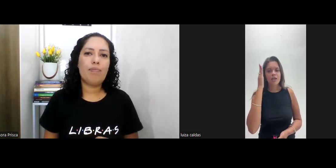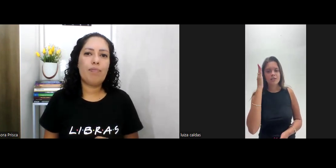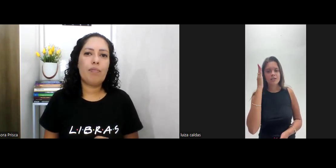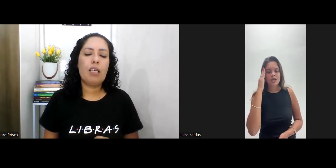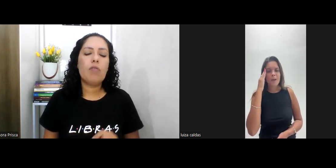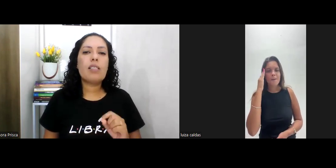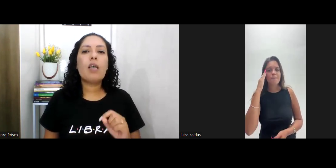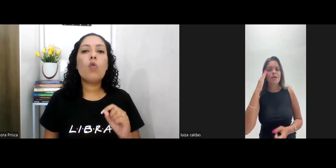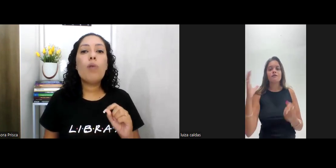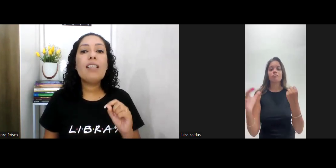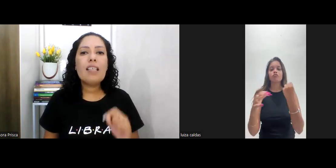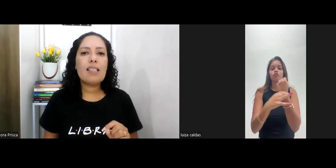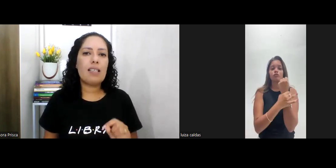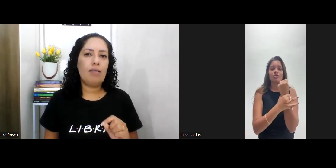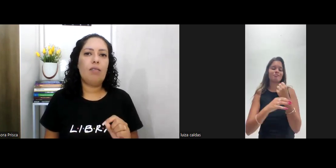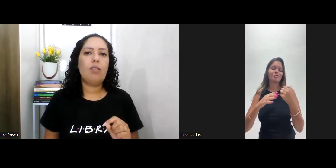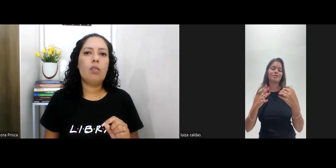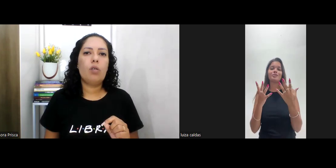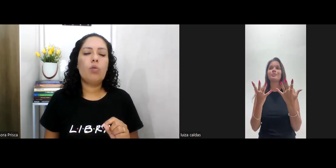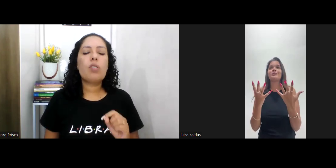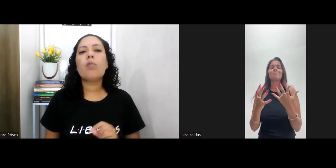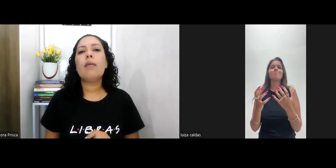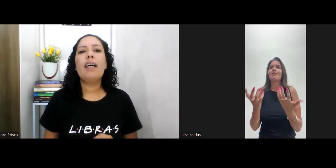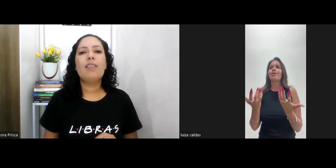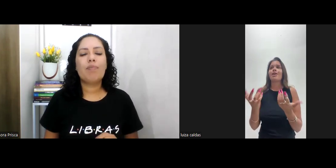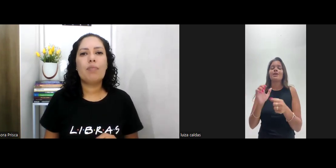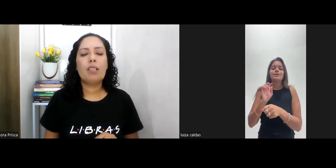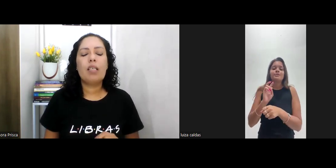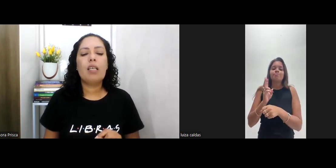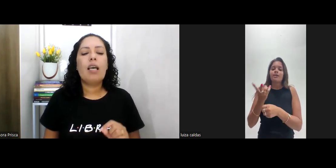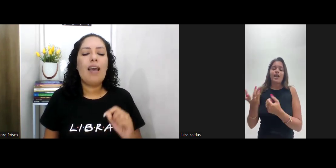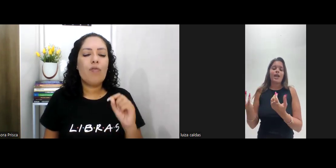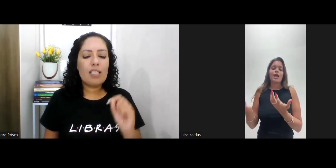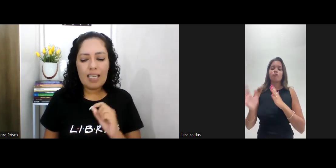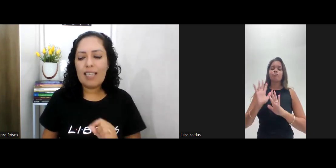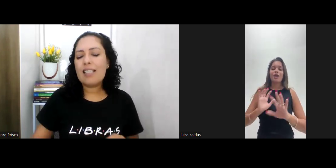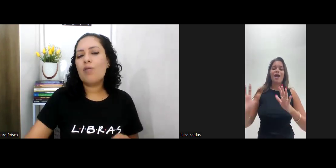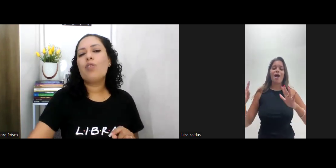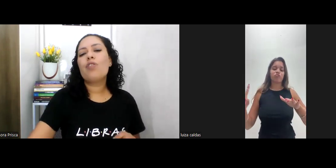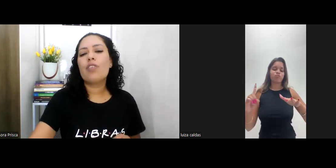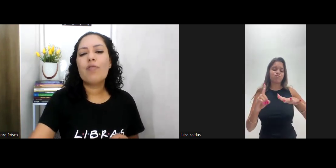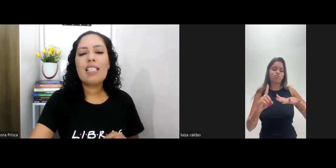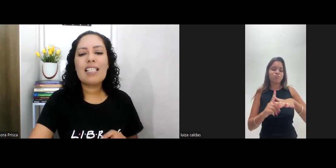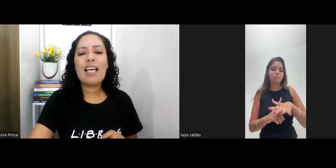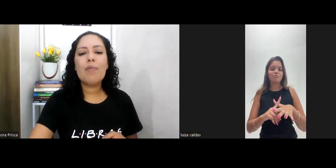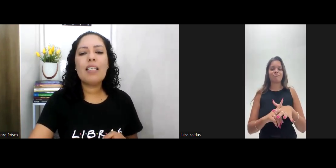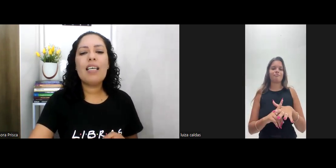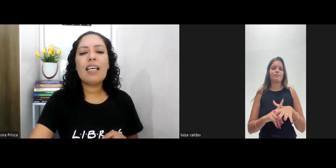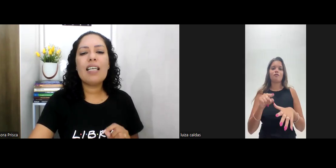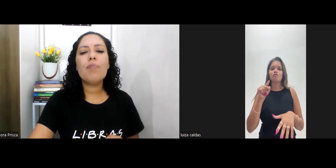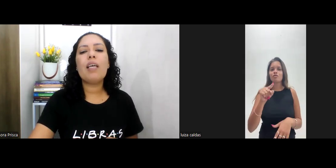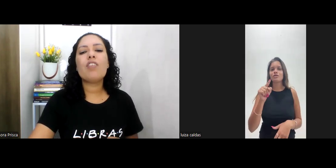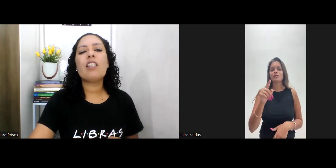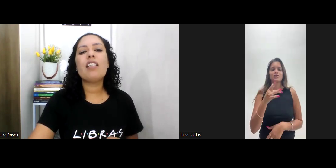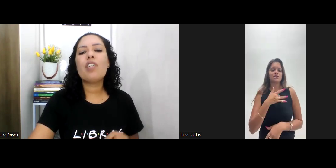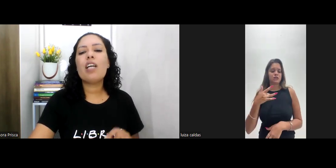acolhimento. Você humaniza o seu trabalho. Você que é da saúde, você sabe que